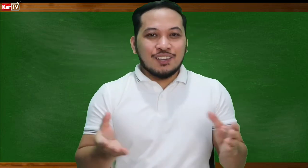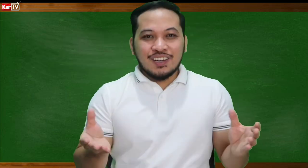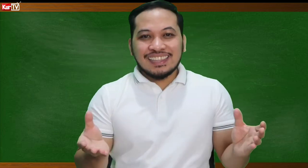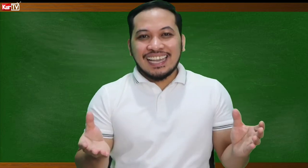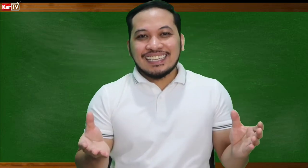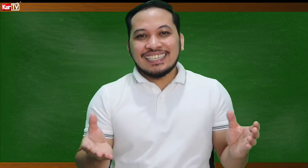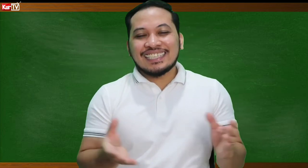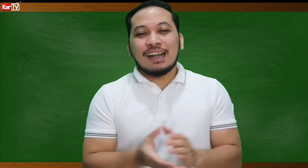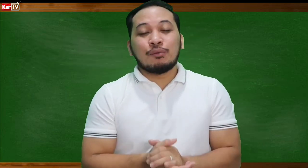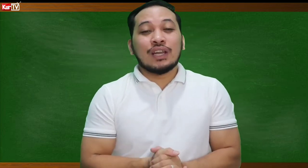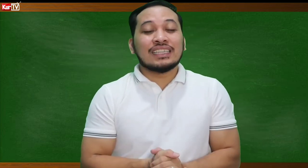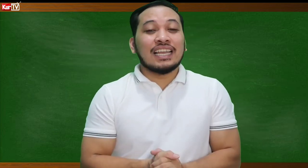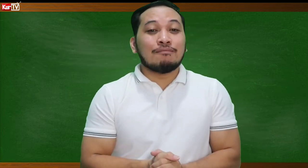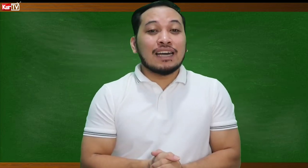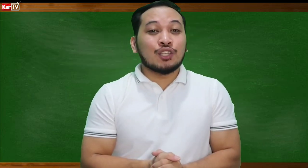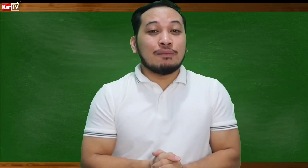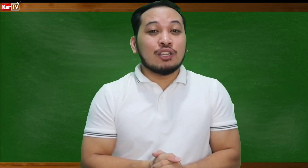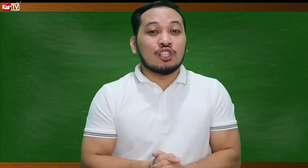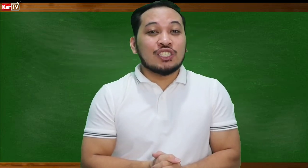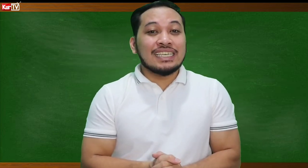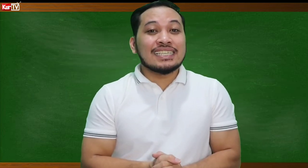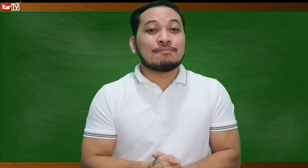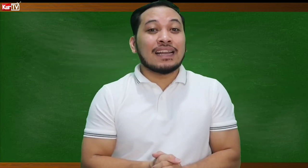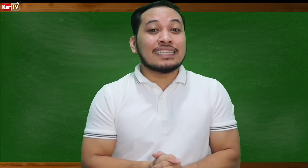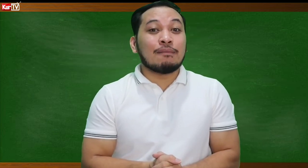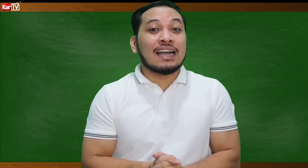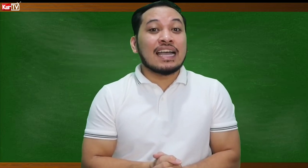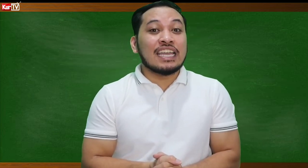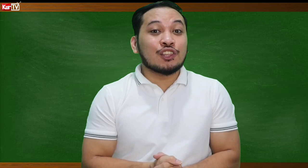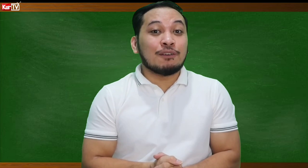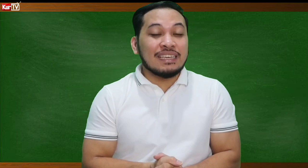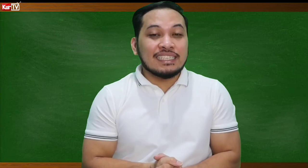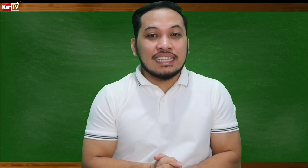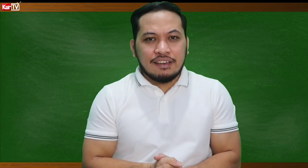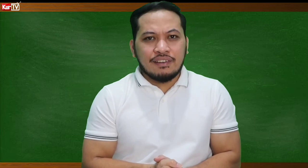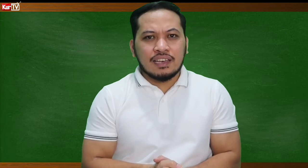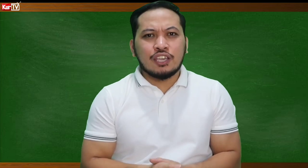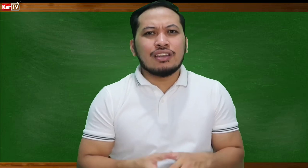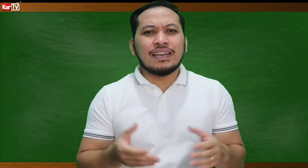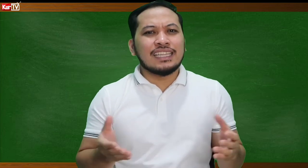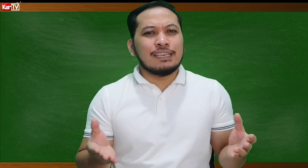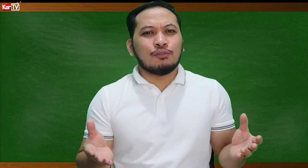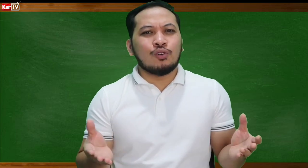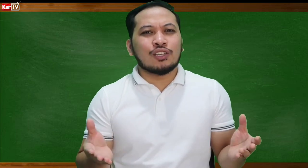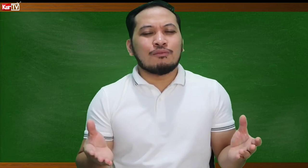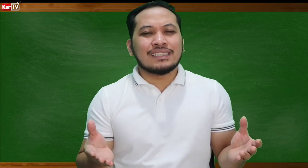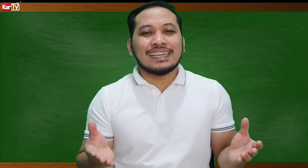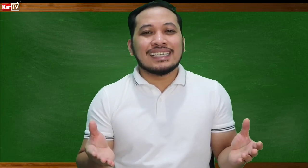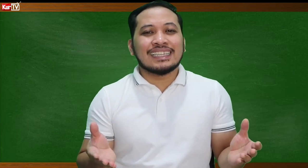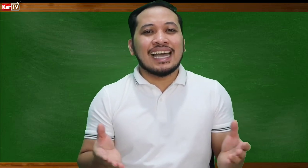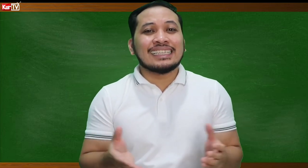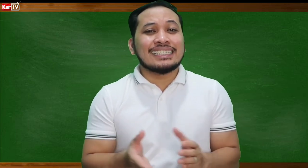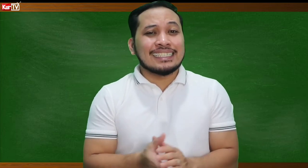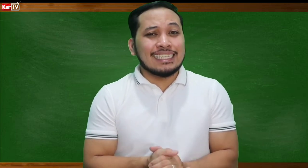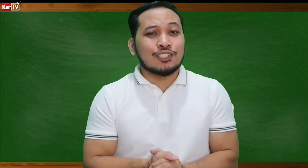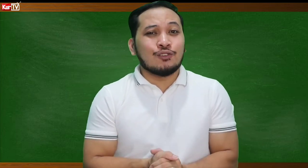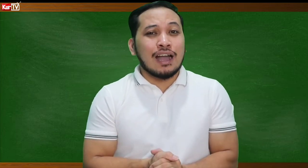Ayun, at naisenyas na nga po natin ang math terminologies para sa mga intermediate level. Ngayon naman, hindi po ulit ako magsasalita at isisenyas ko nga